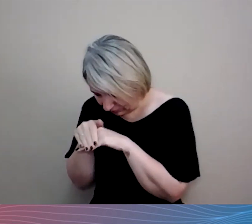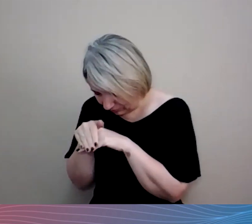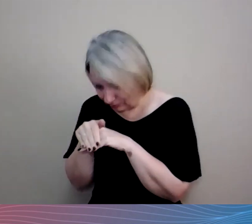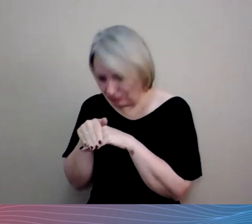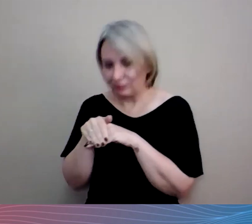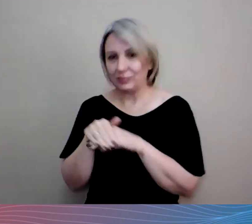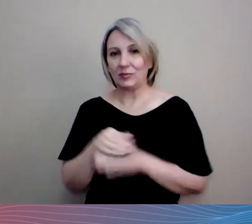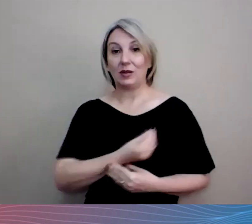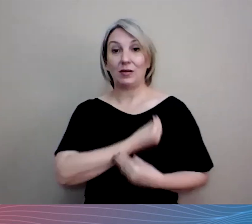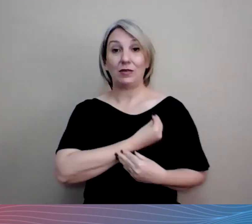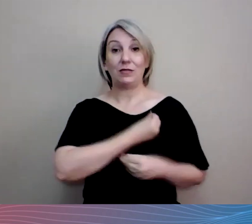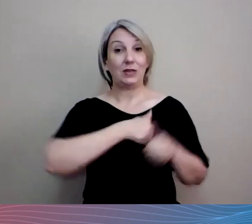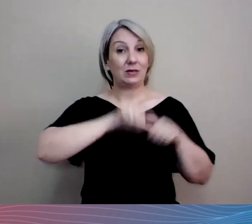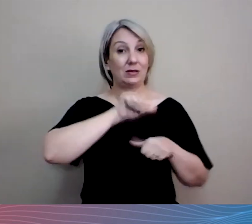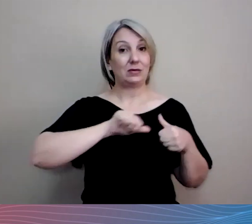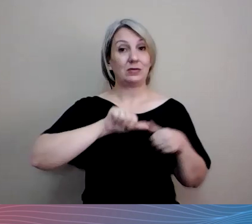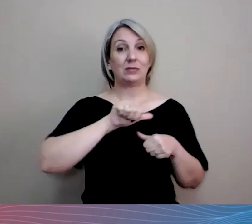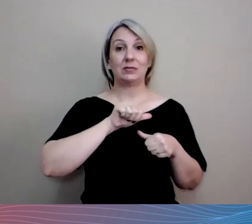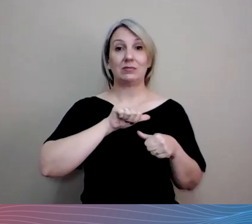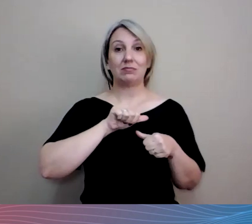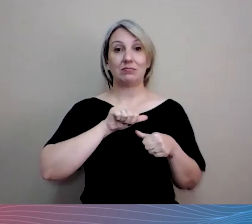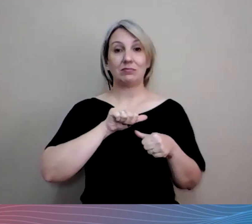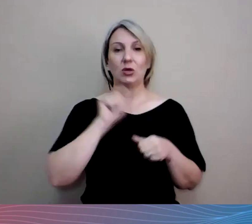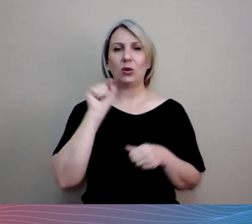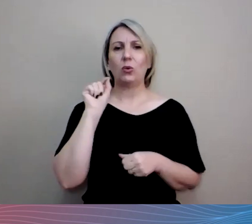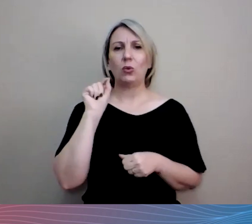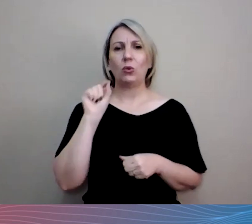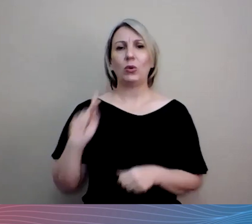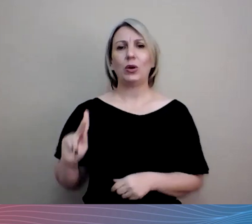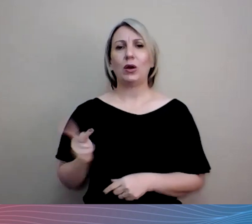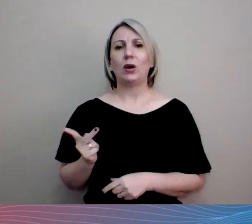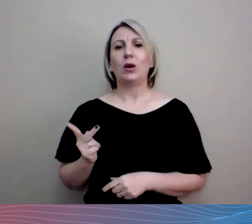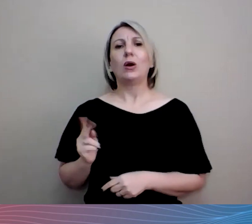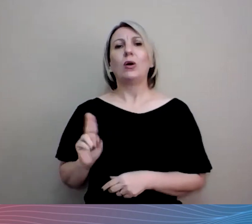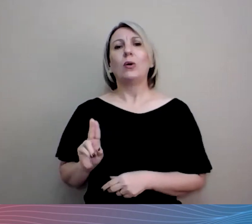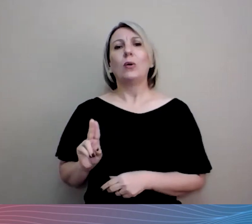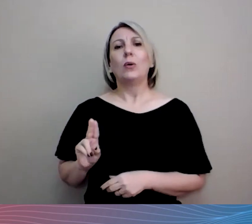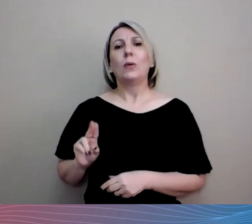Humildade é reconhecer a sua própria condição pobre.